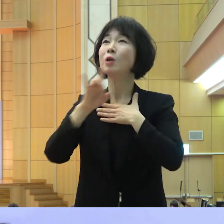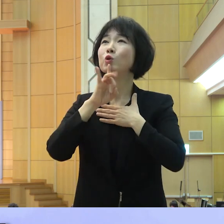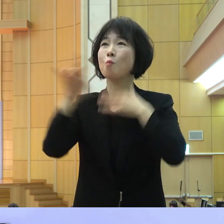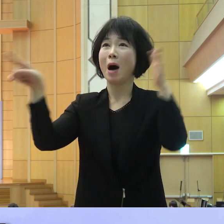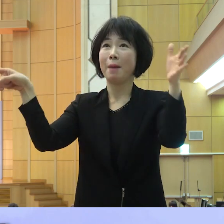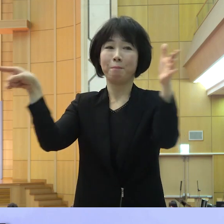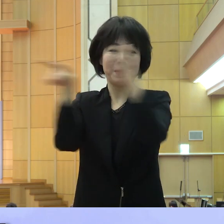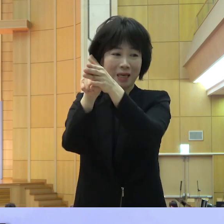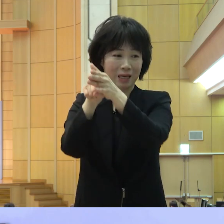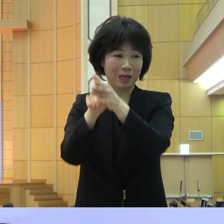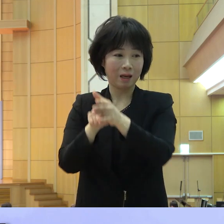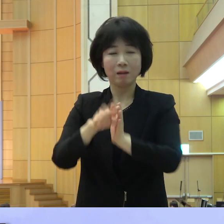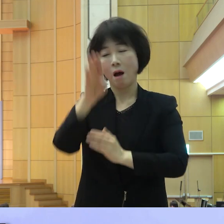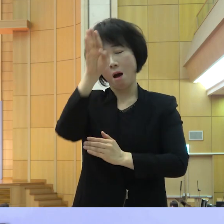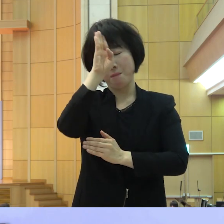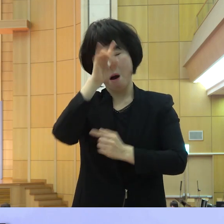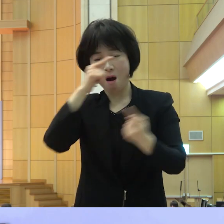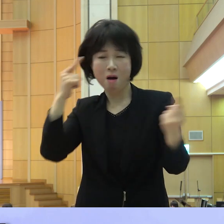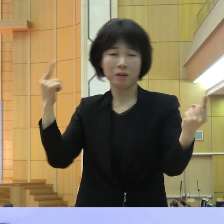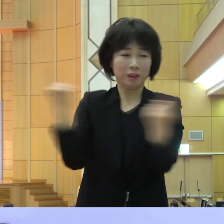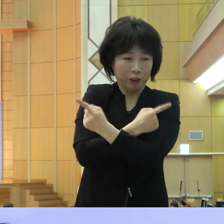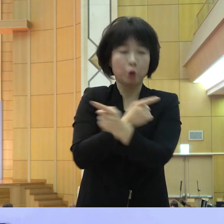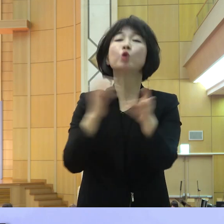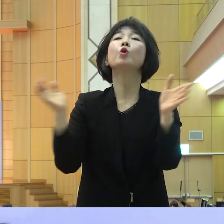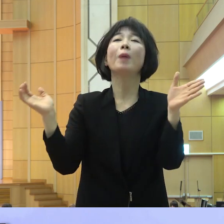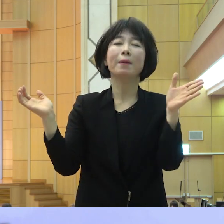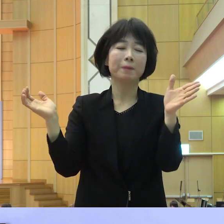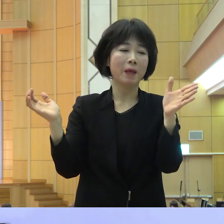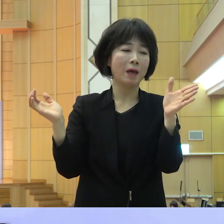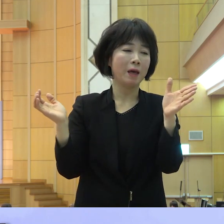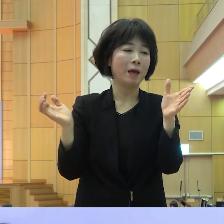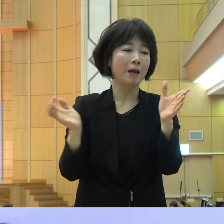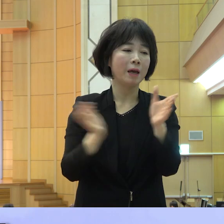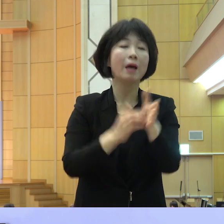말씀하네, 예수만 믿어